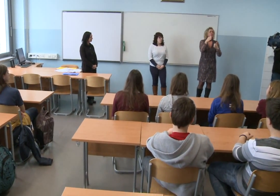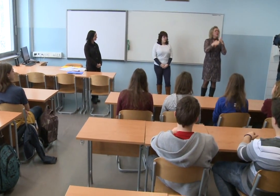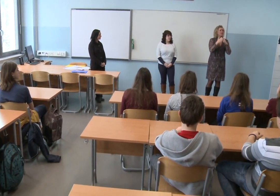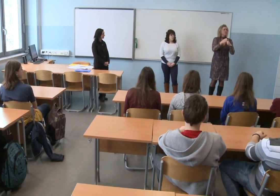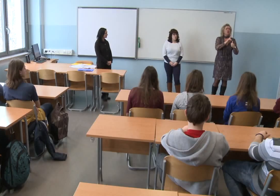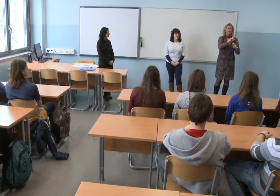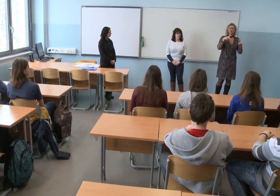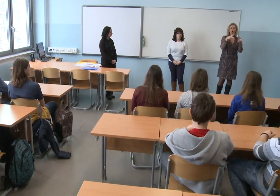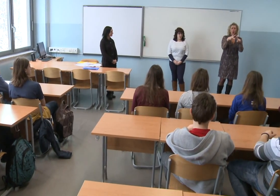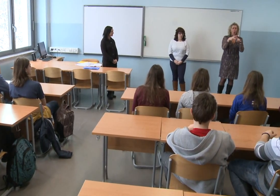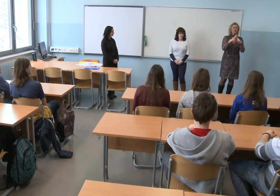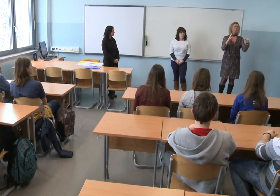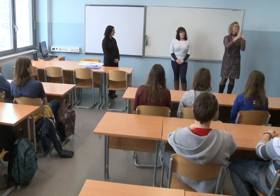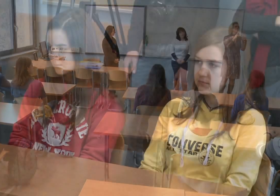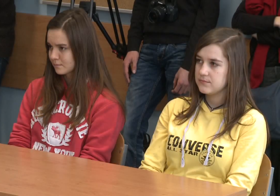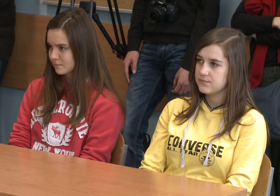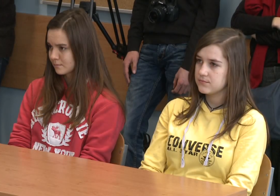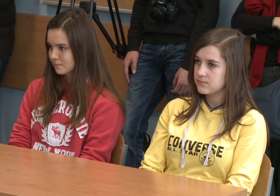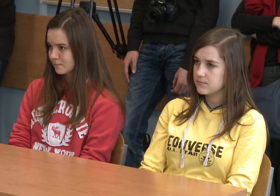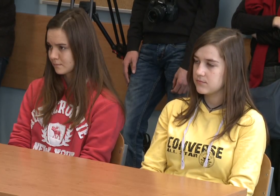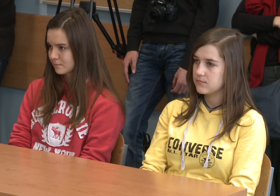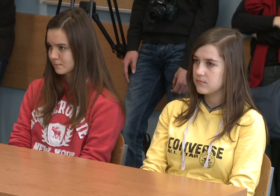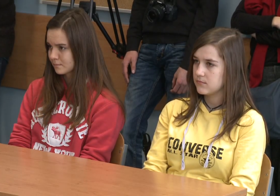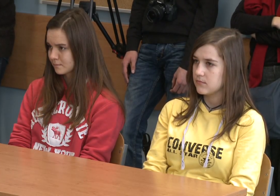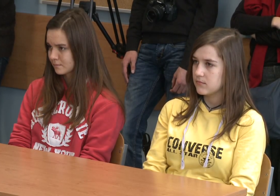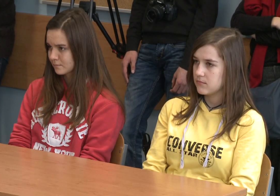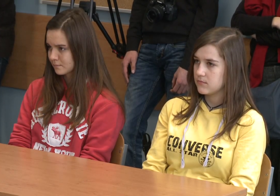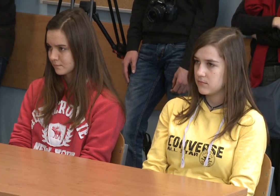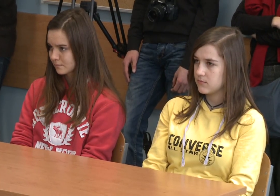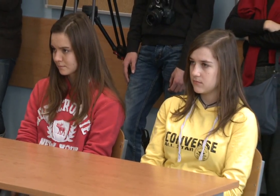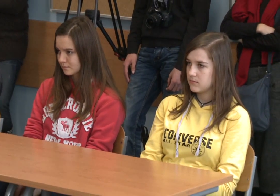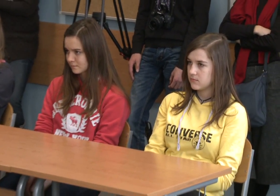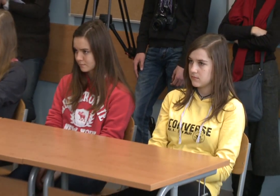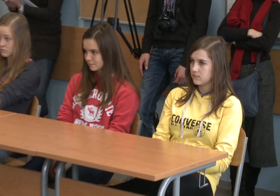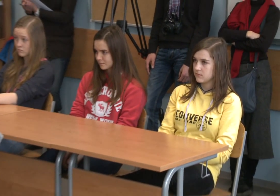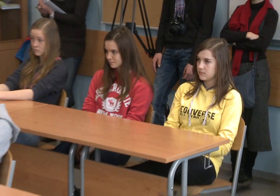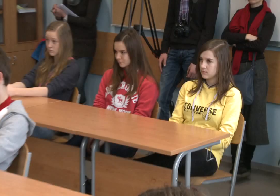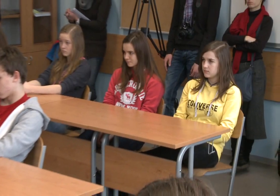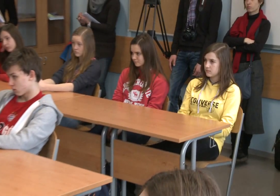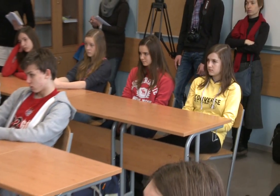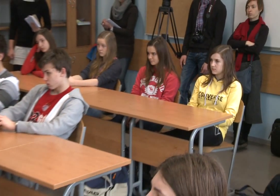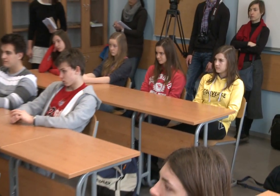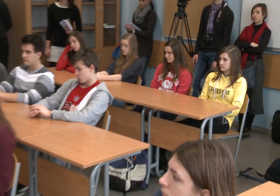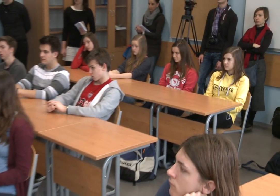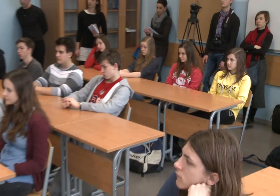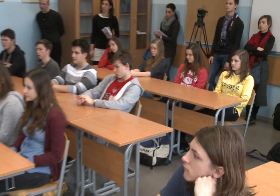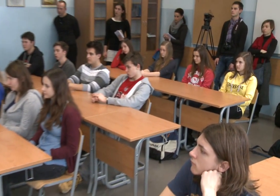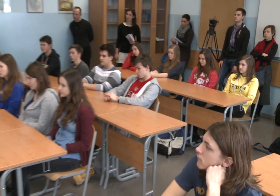gluhi in naglušni srečujejo. Pri vključevanju v slišečo družbo, pri iskanju zaposlitve, nenazadnje pri samem